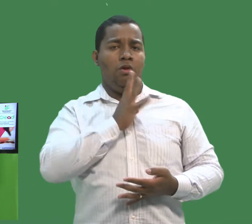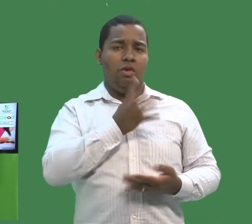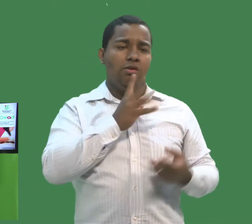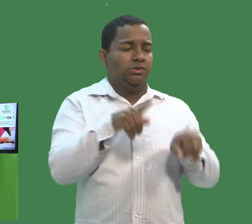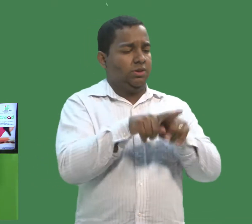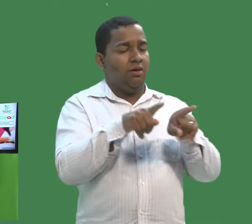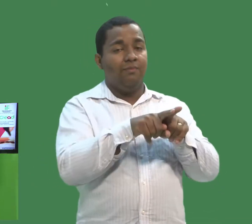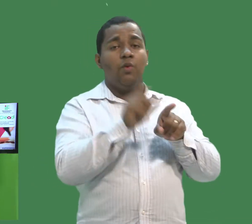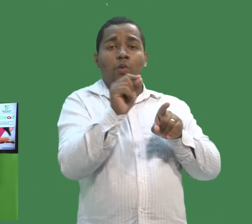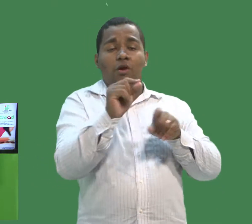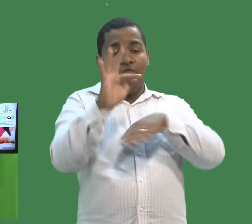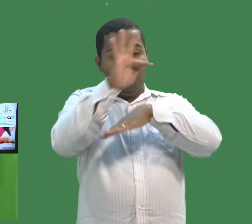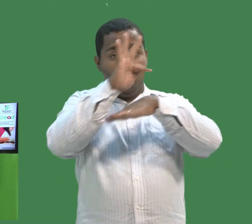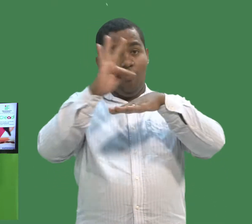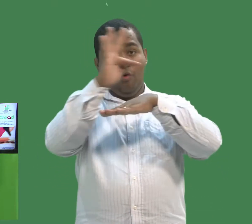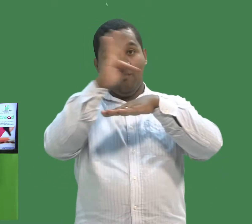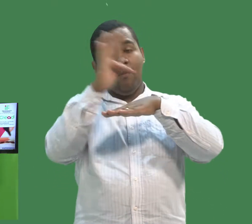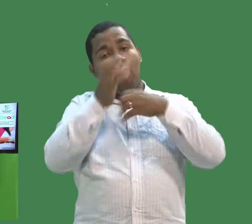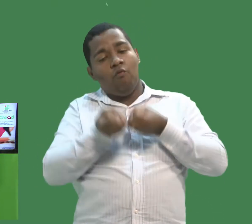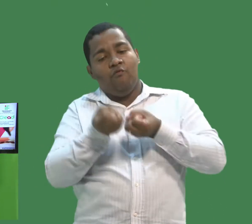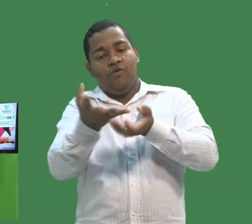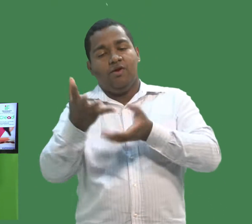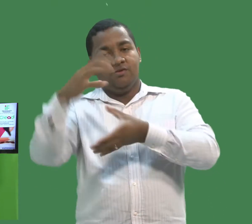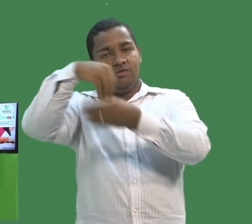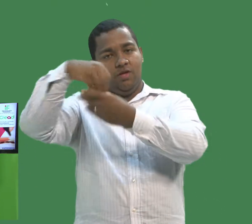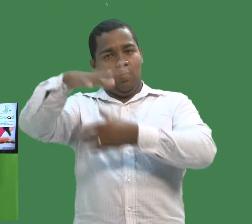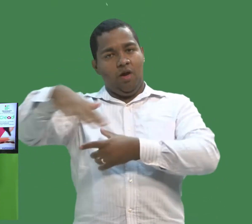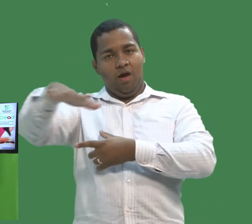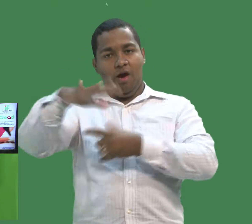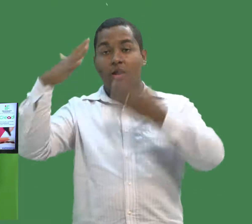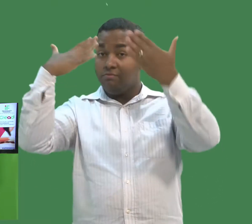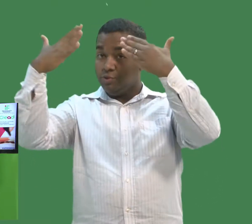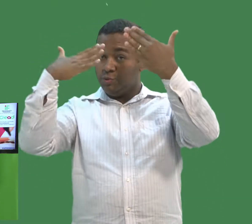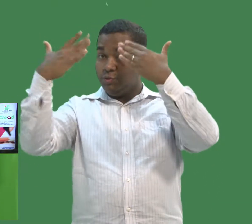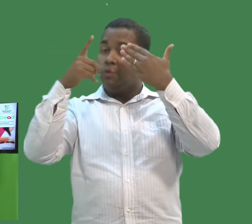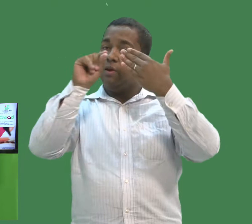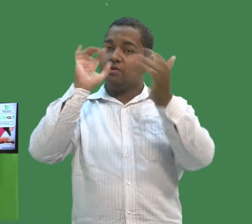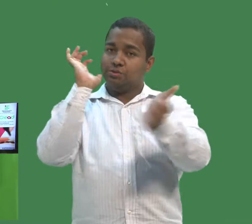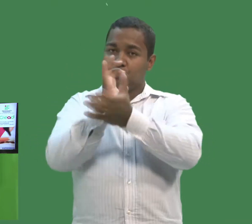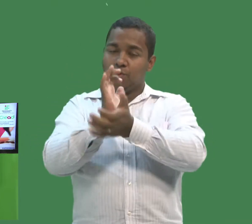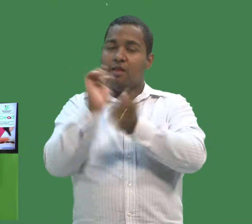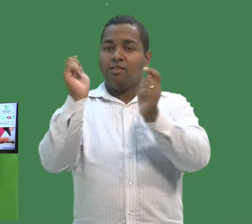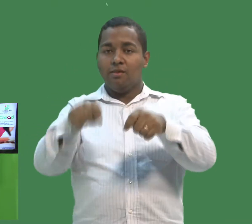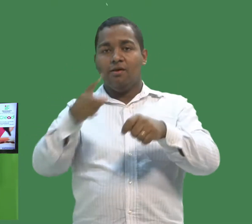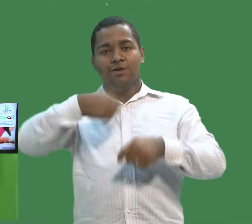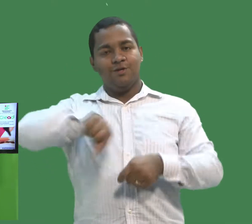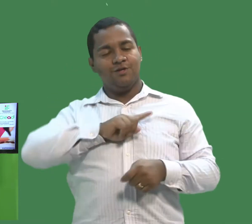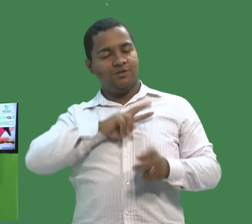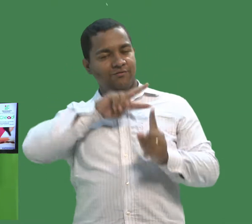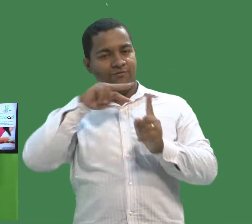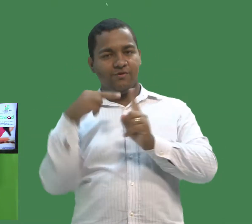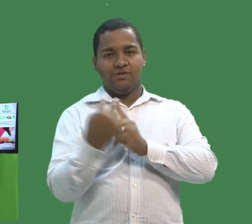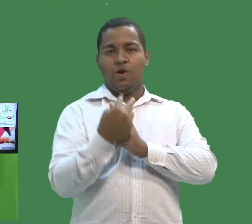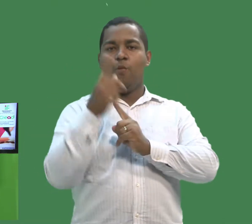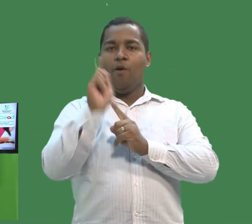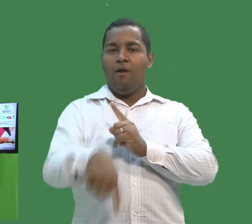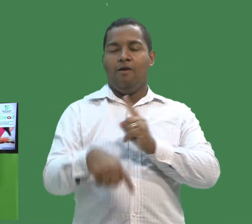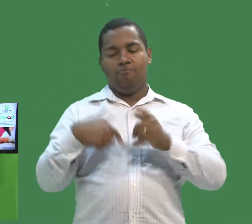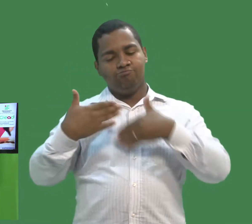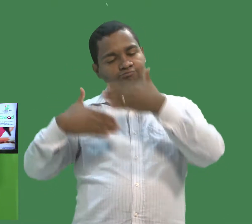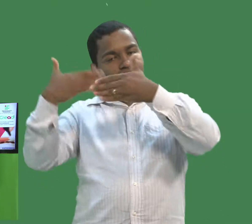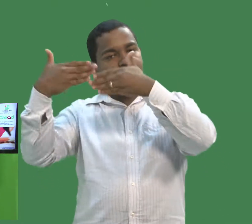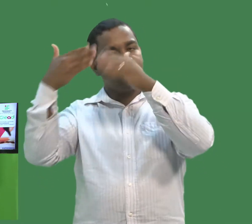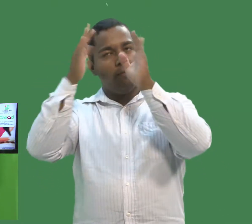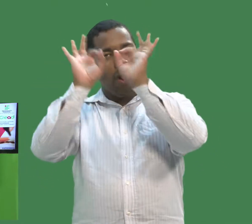e a sua formalização oferece à psicologia uma estrutura que permite a divisão dos componentes do processamento